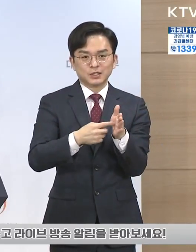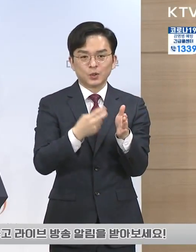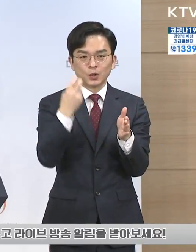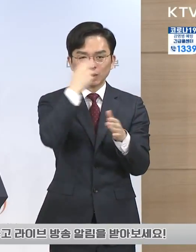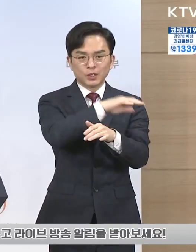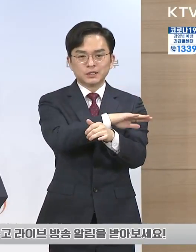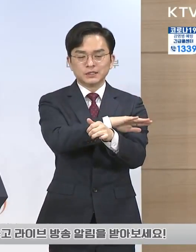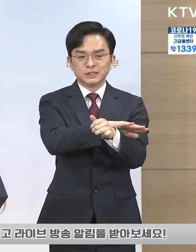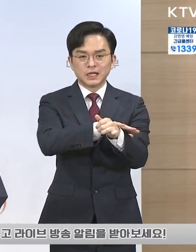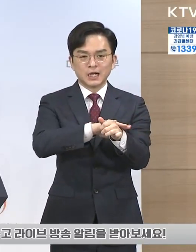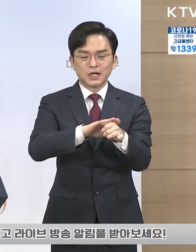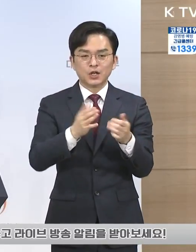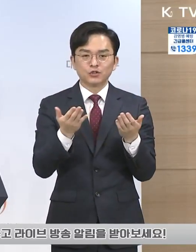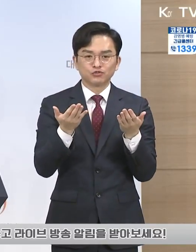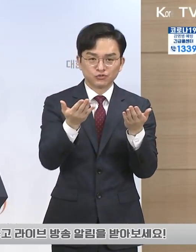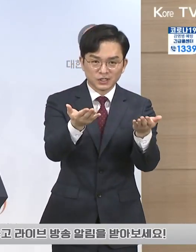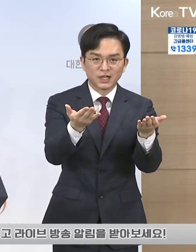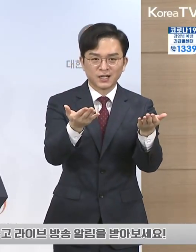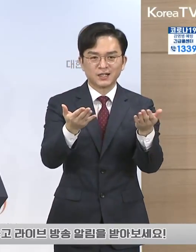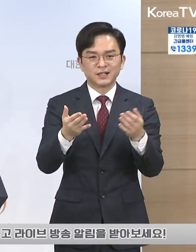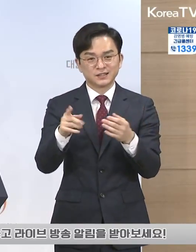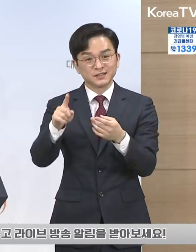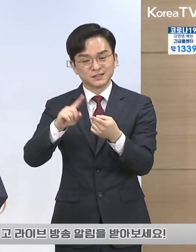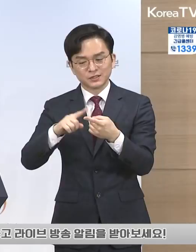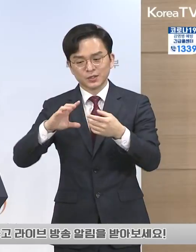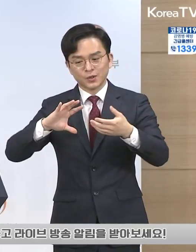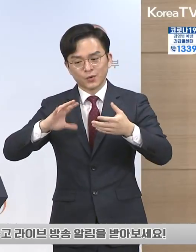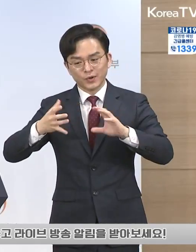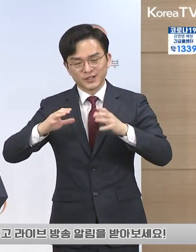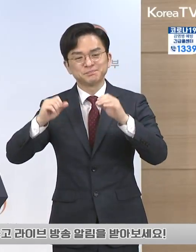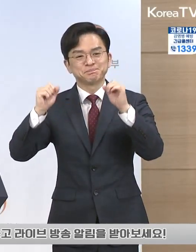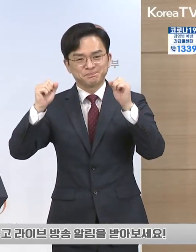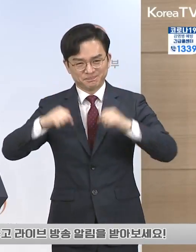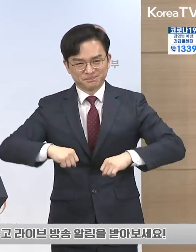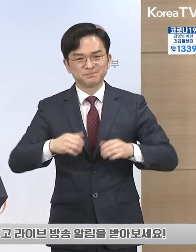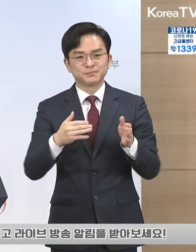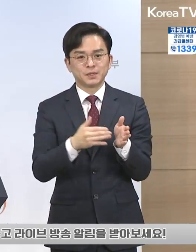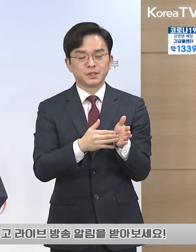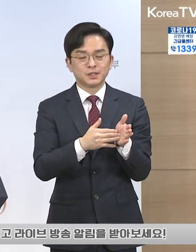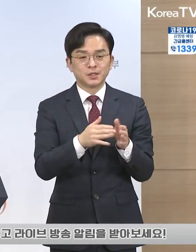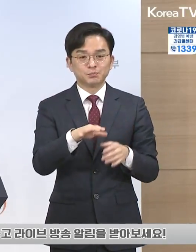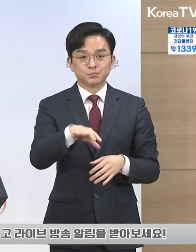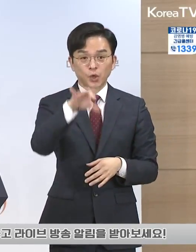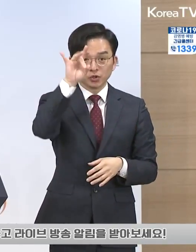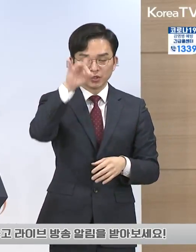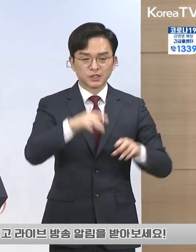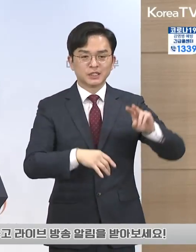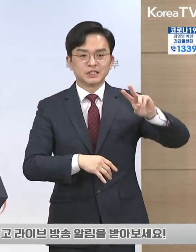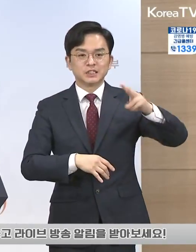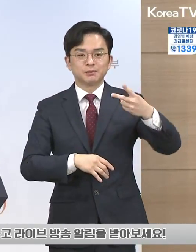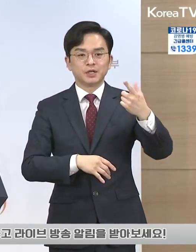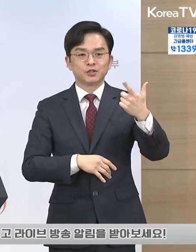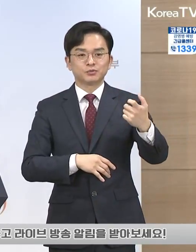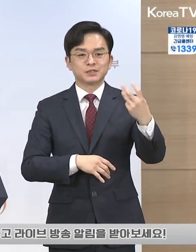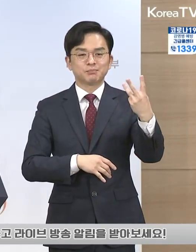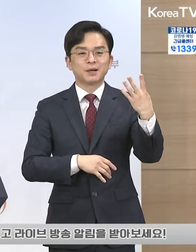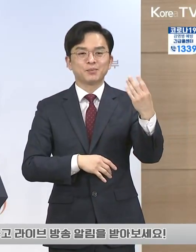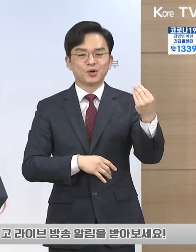있도록 노력하자는 데 뜻을 같이 하였습니다. 먼저 약 263만